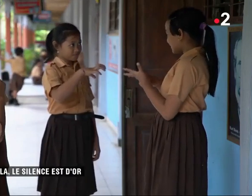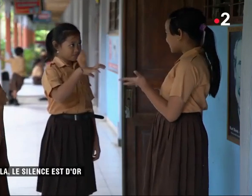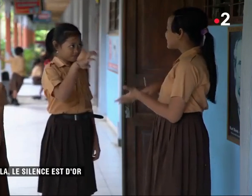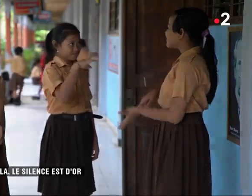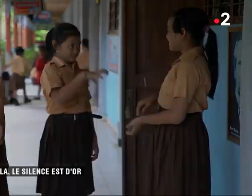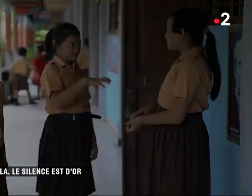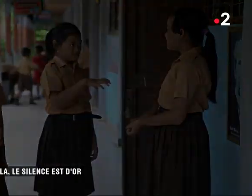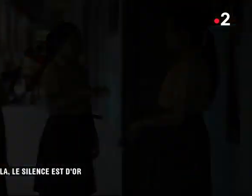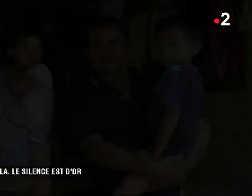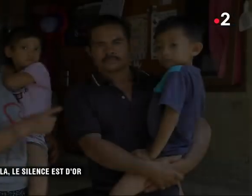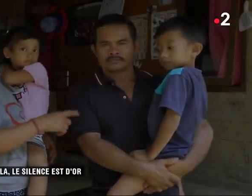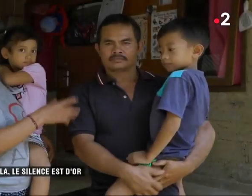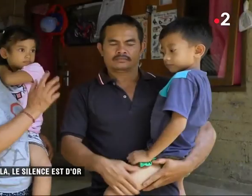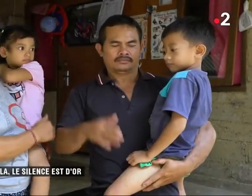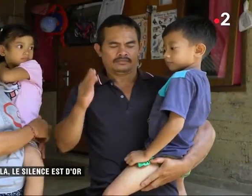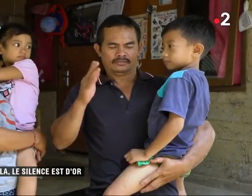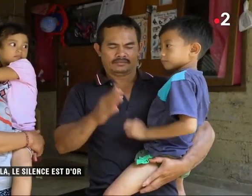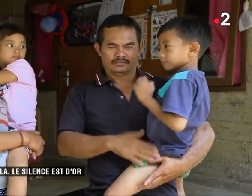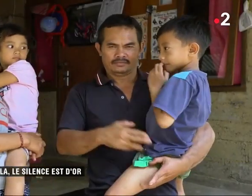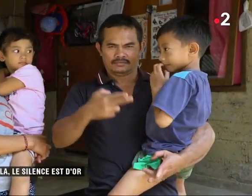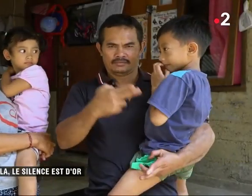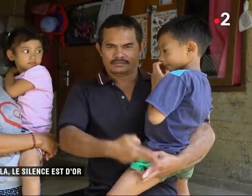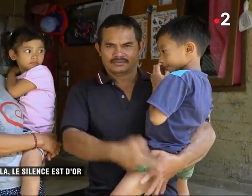Unis à l'école, mais aussi dans les foyers.